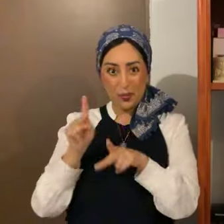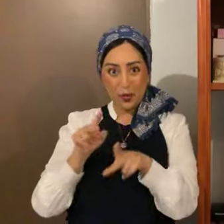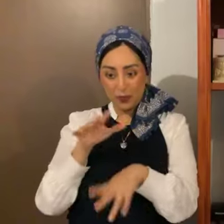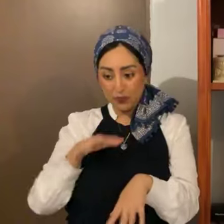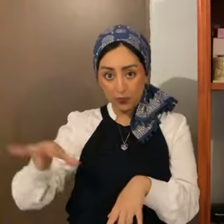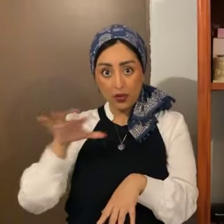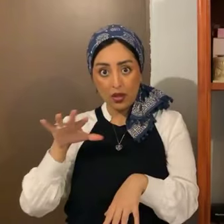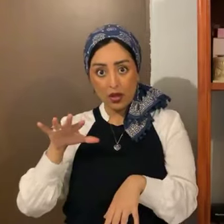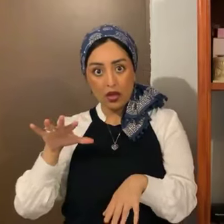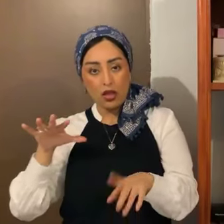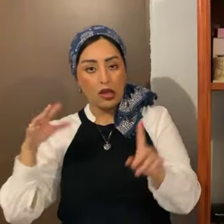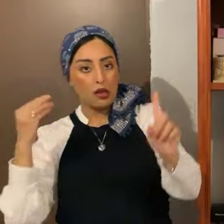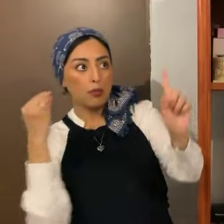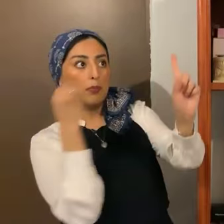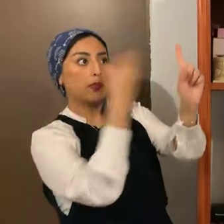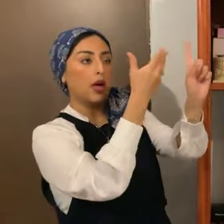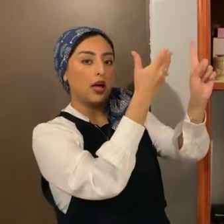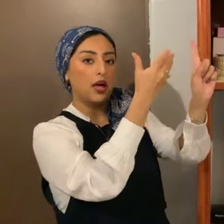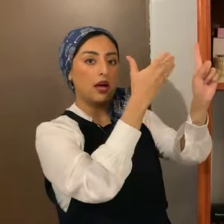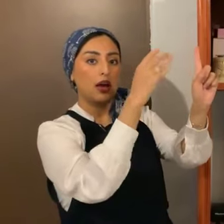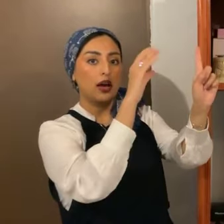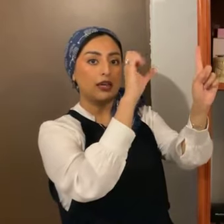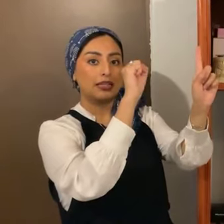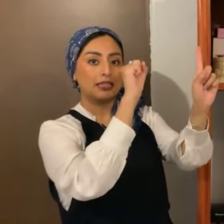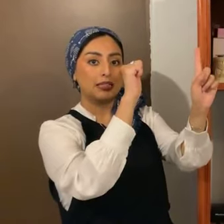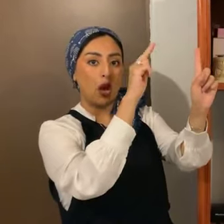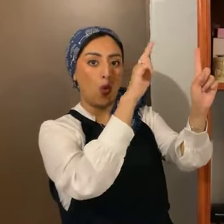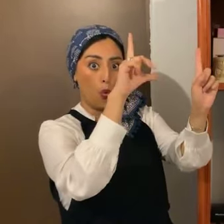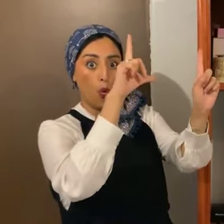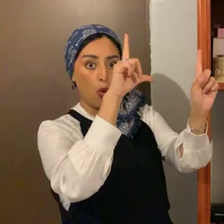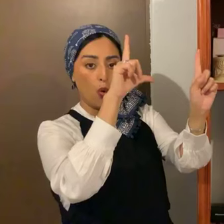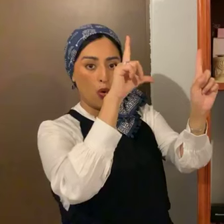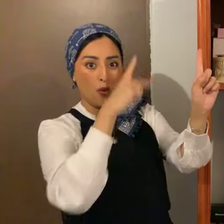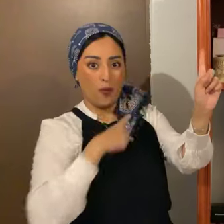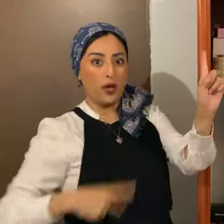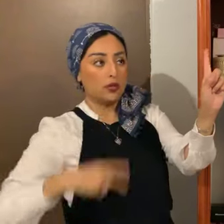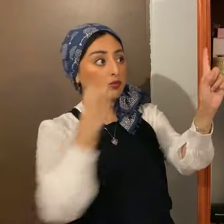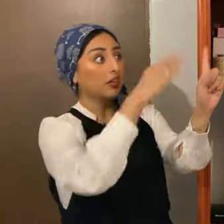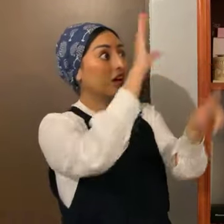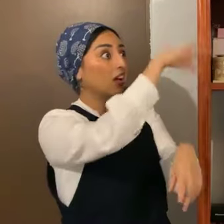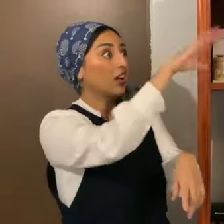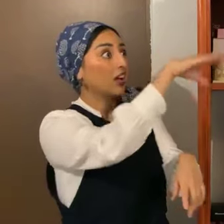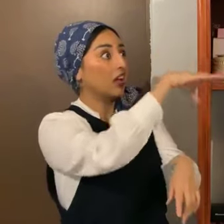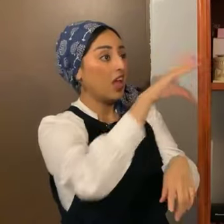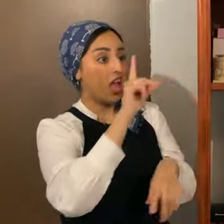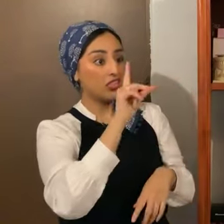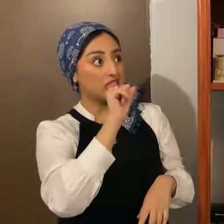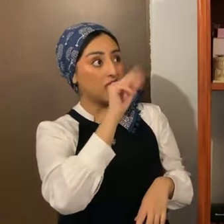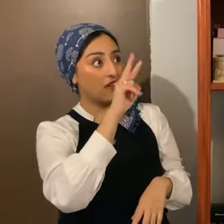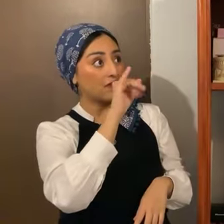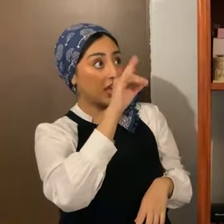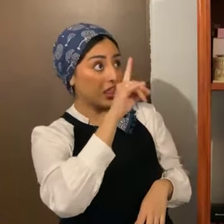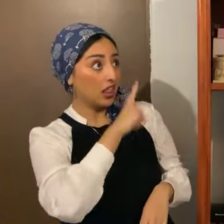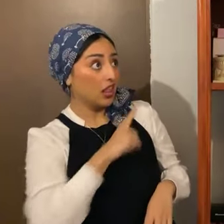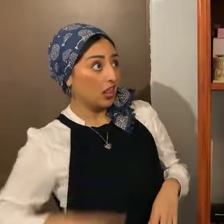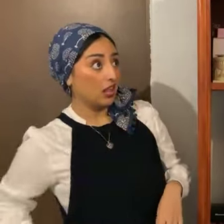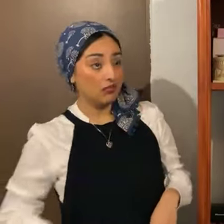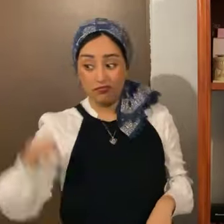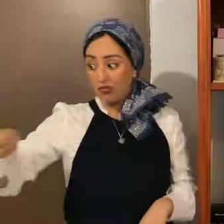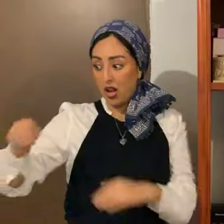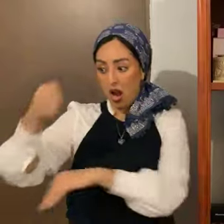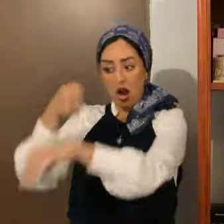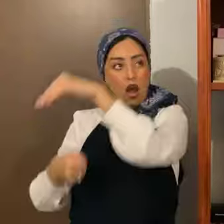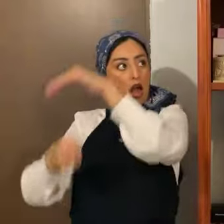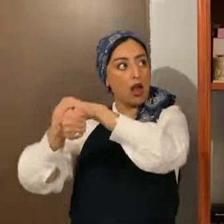en Gabá: ¿no está David escondido en nuestra tierra en las peñas de Ores, en el collado de